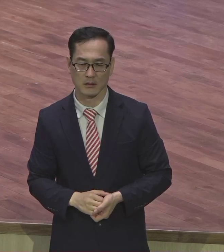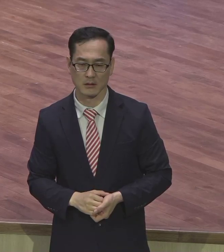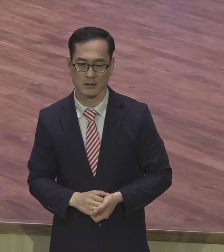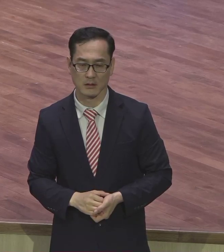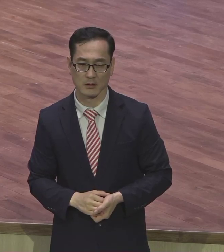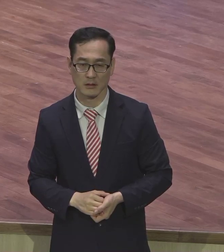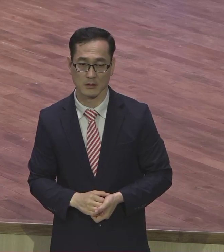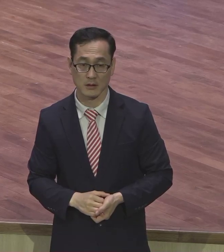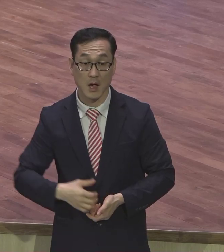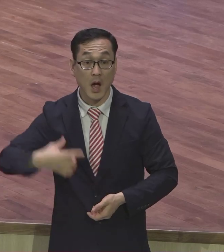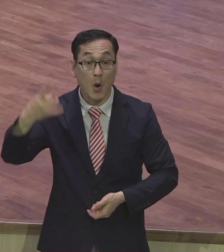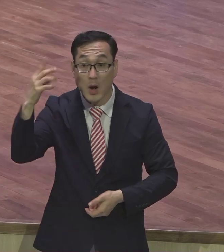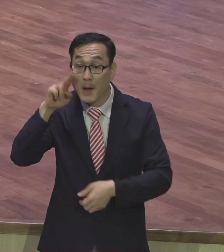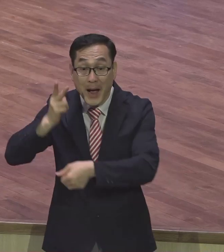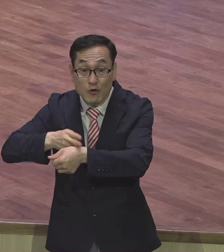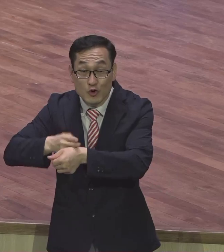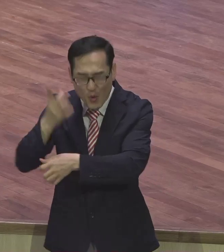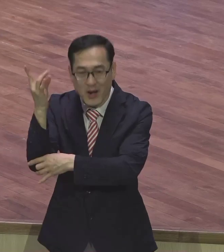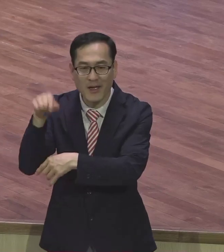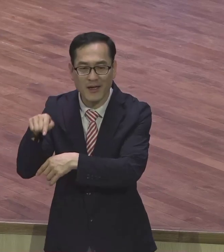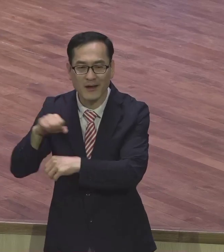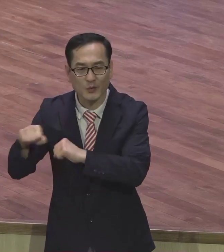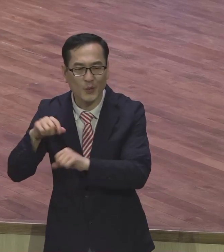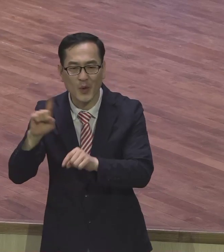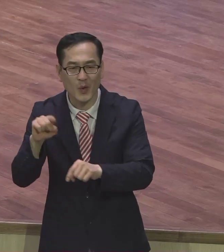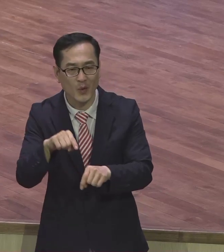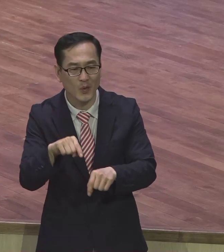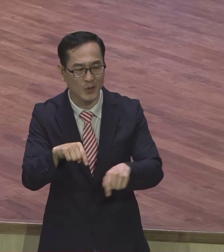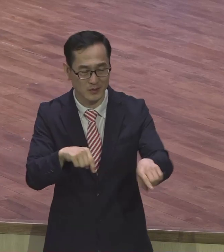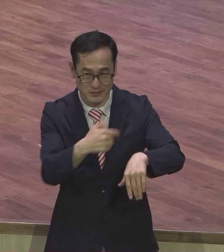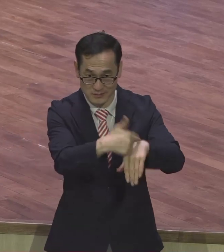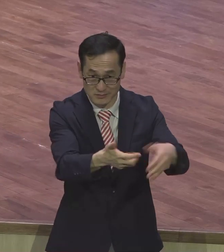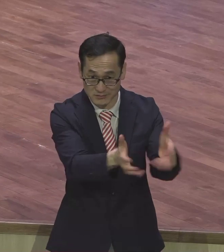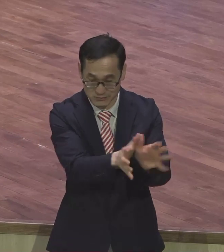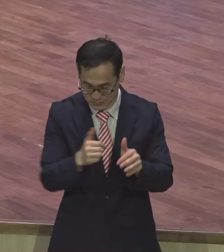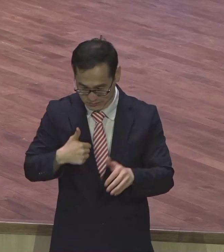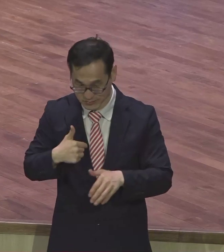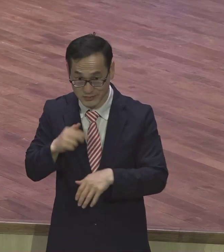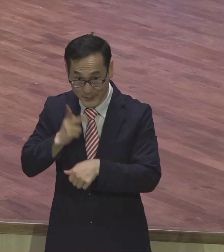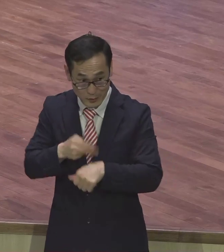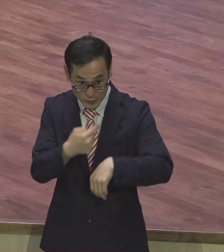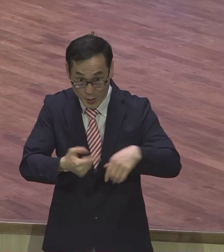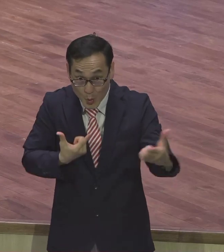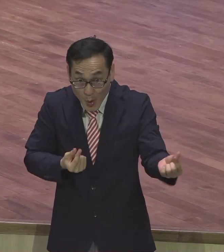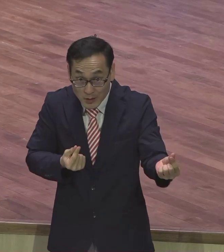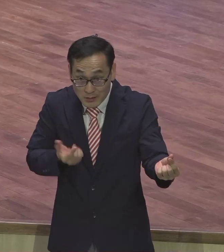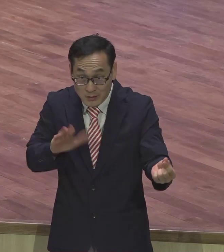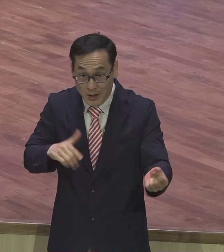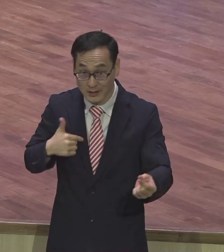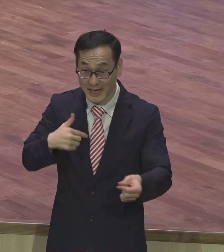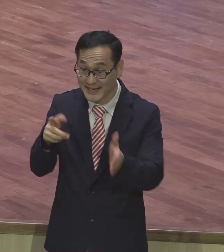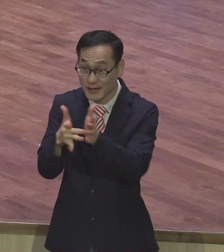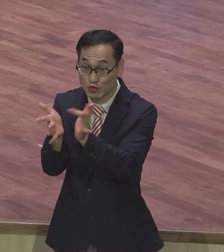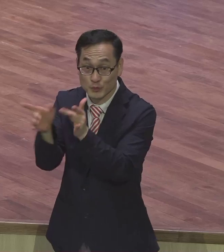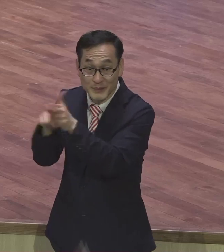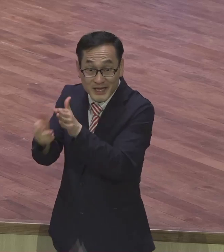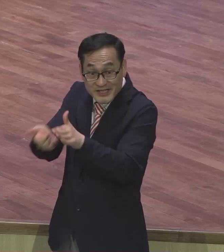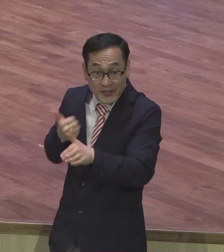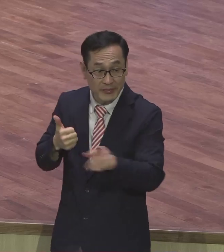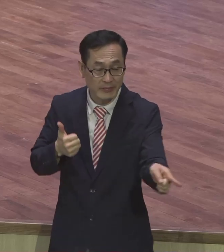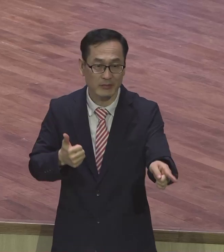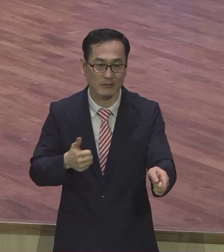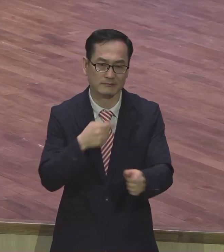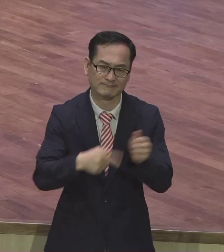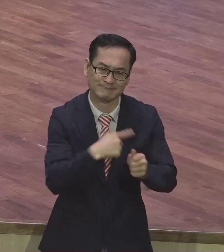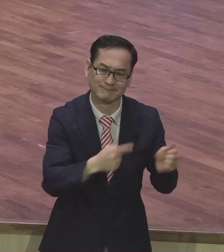그런데도 불구하고 자기 동족이라는 것 때문에 가장 핍박할 만했지만 자기 동족이라는 것 때문에